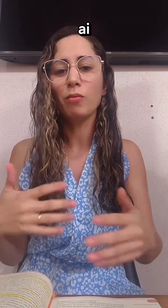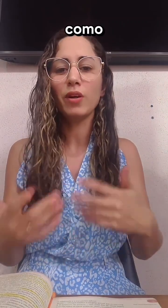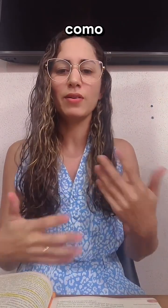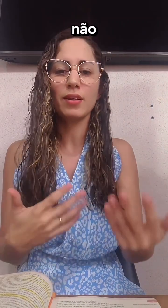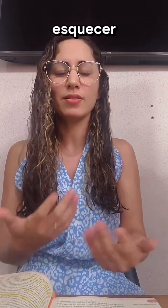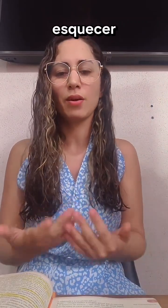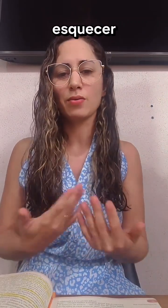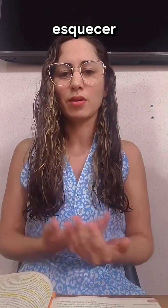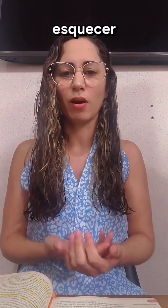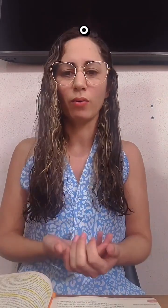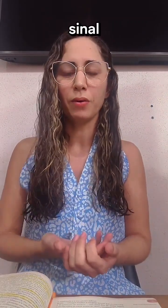como não esquecer o sinal?